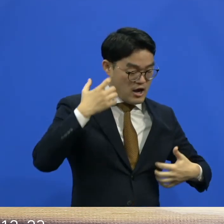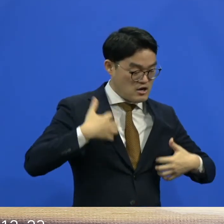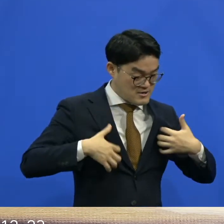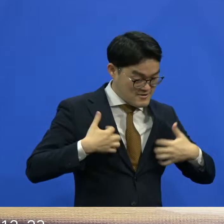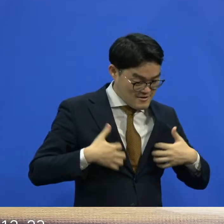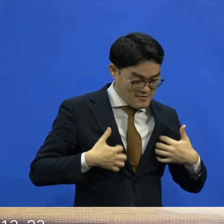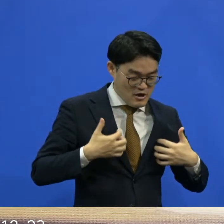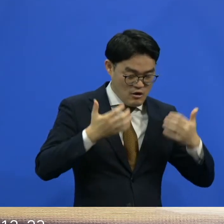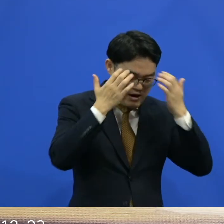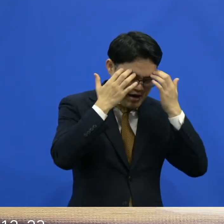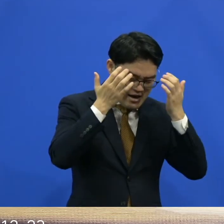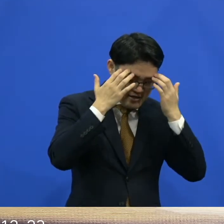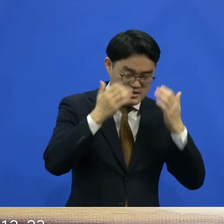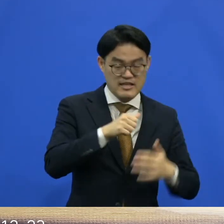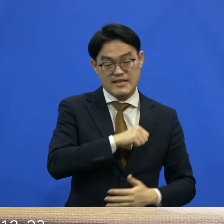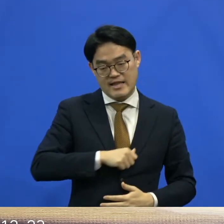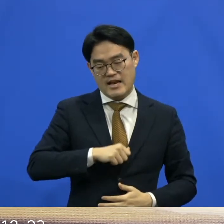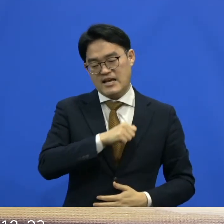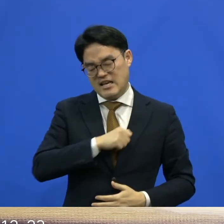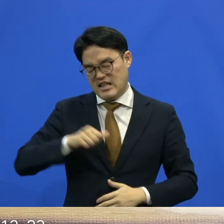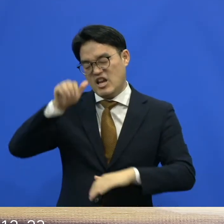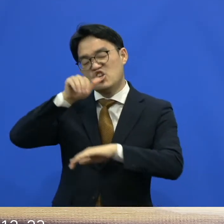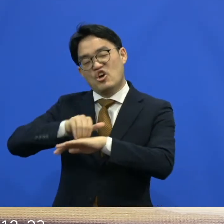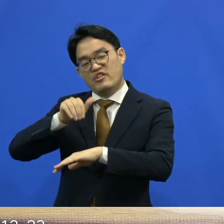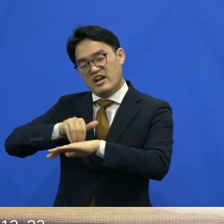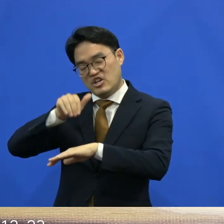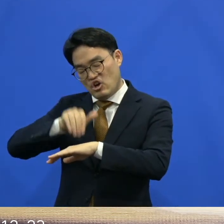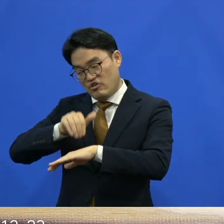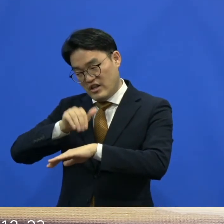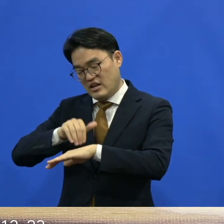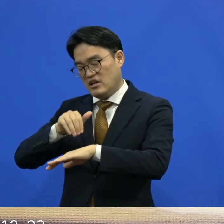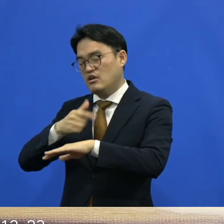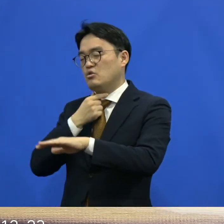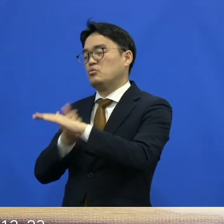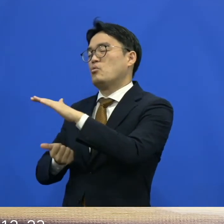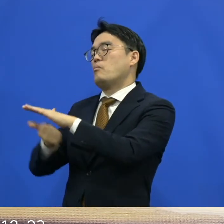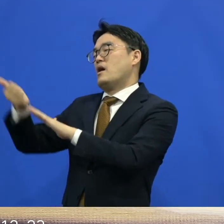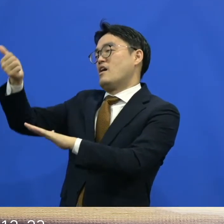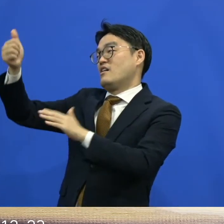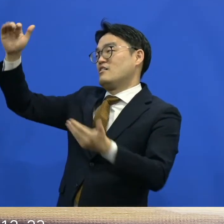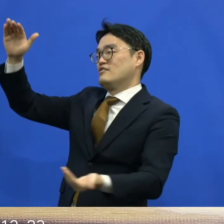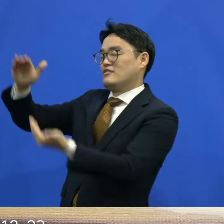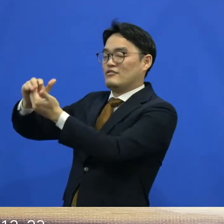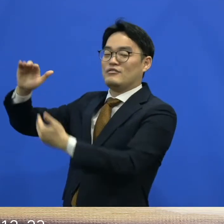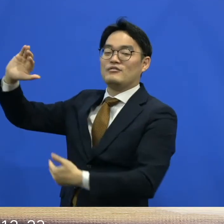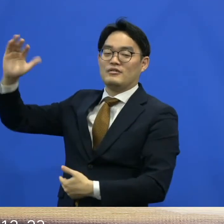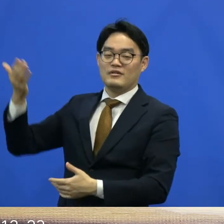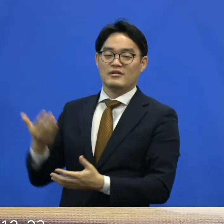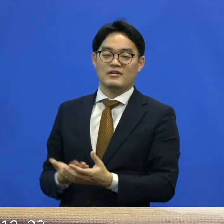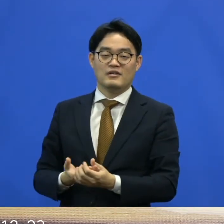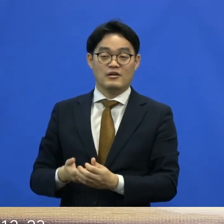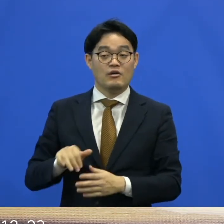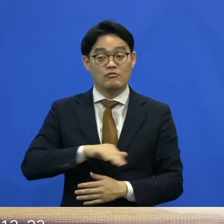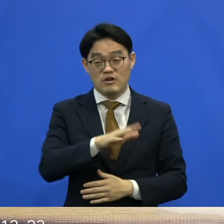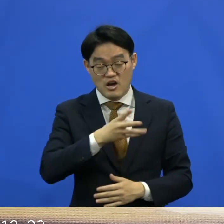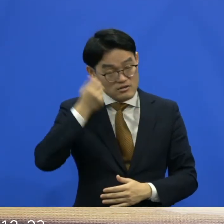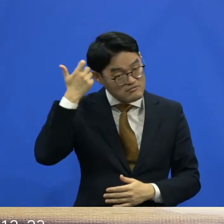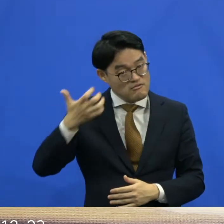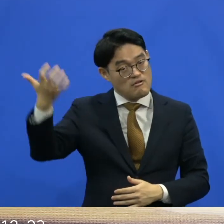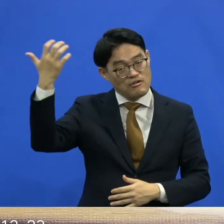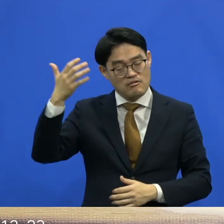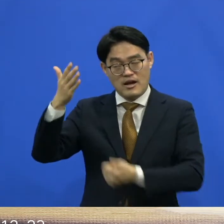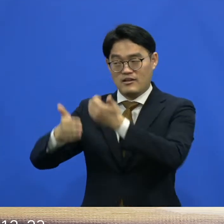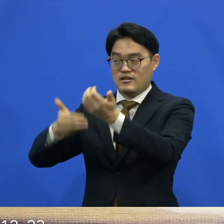이루는 줄 알미로다. 소망이 우리를 부끄럽게 하지 아니하면 우리에게 성령으로 말미암아 하나님의 사랑이 우리